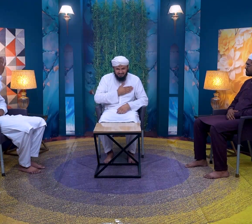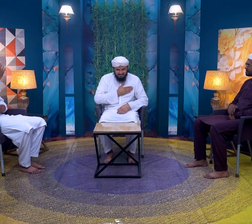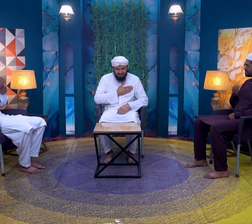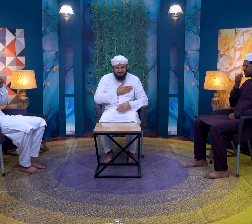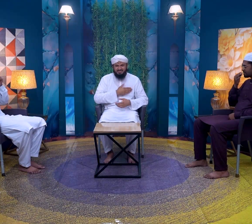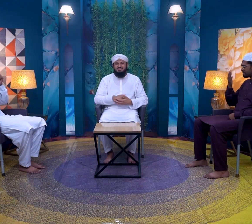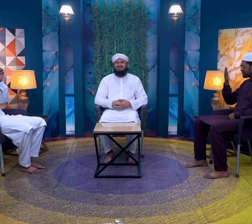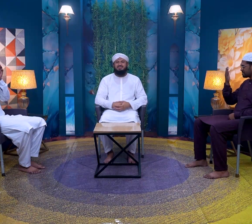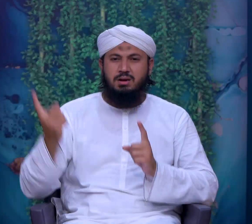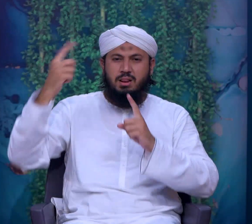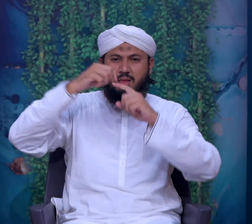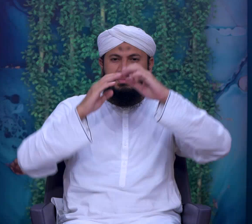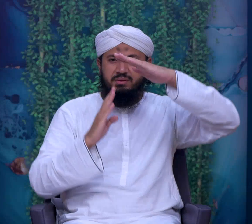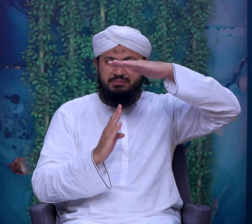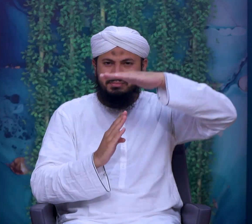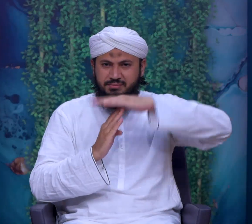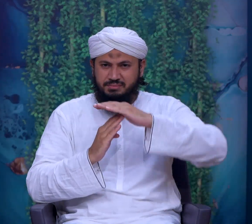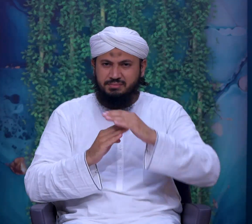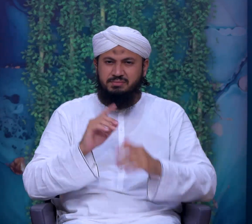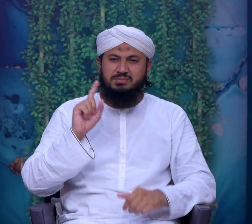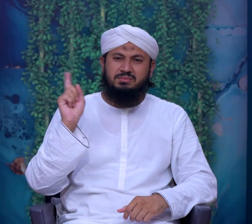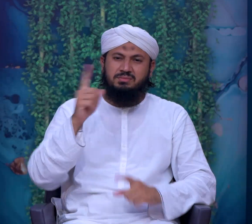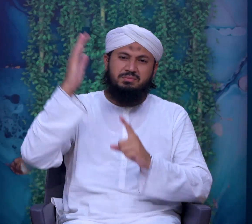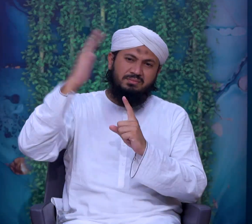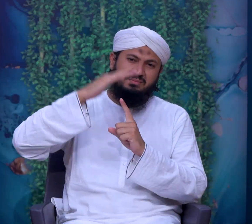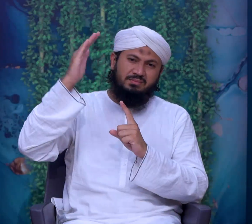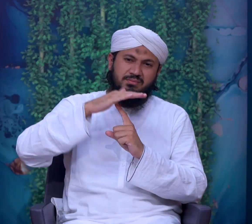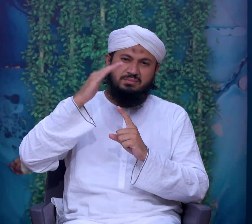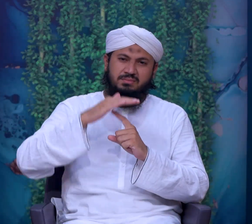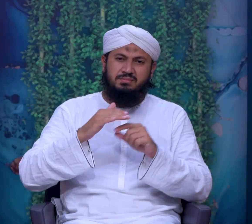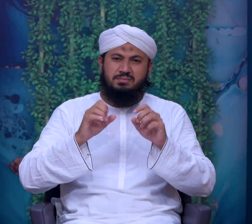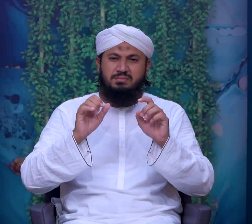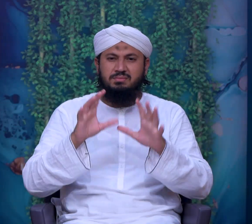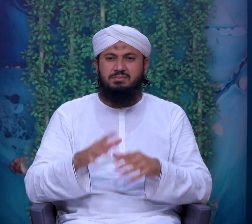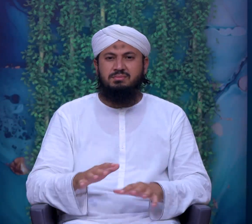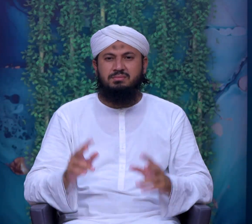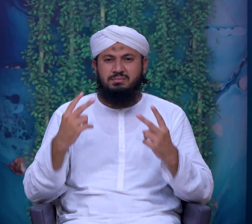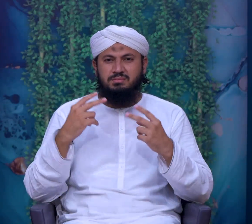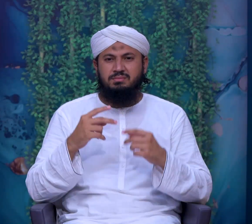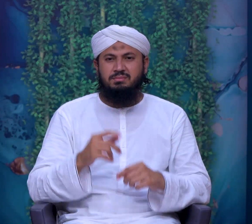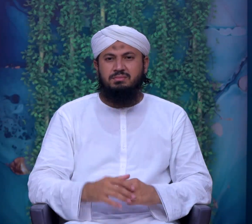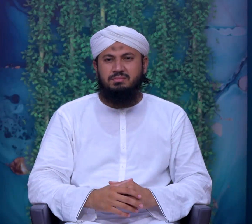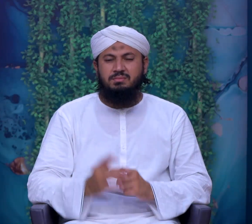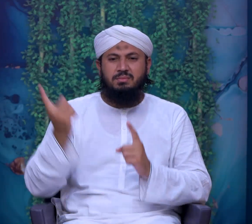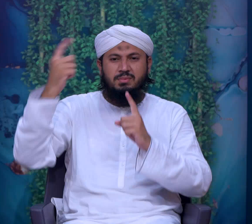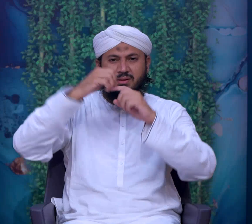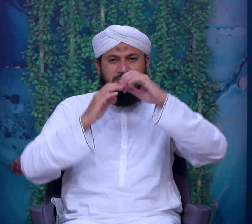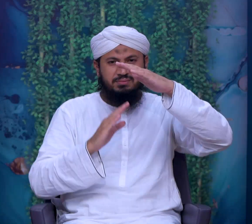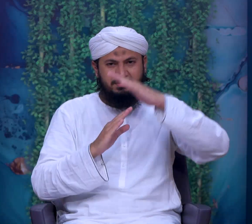اللہ علیہ وسلم۔ حافظ الحدیث حضرت امام ابو بکر عبد الرزاق رحمۃ اللہ علیہ نے اپنی کتاب المصنف میں حضرت جابر بن